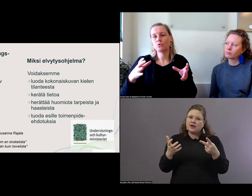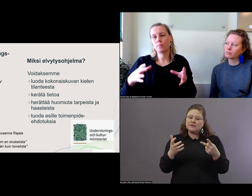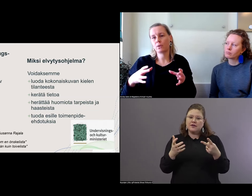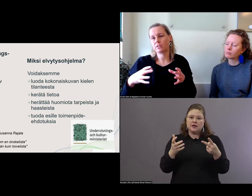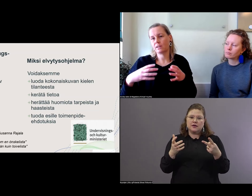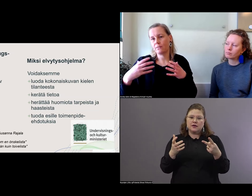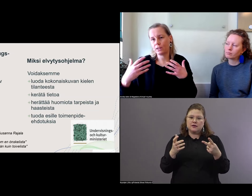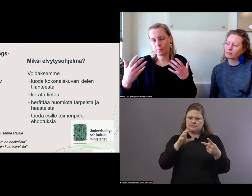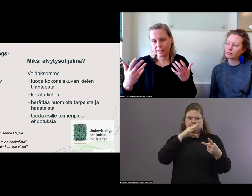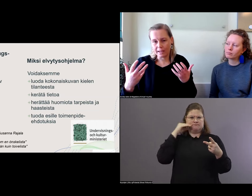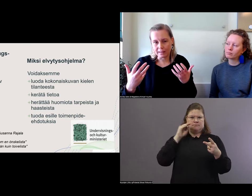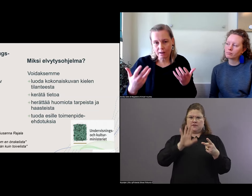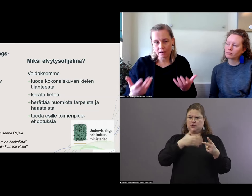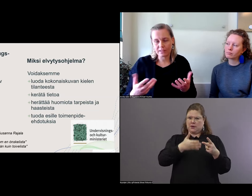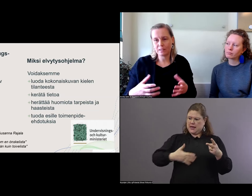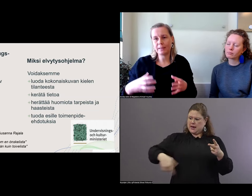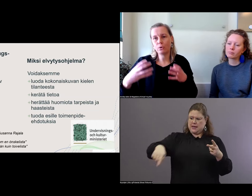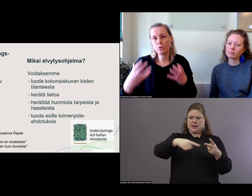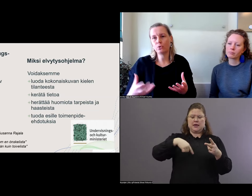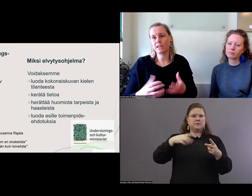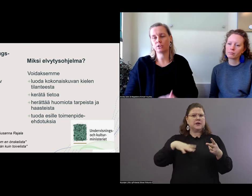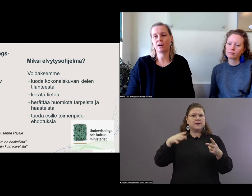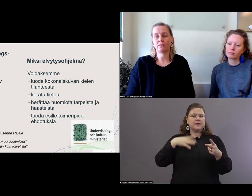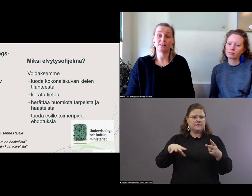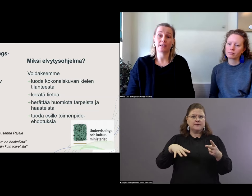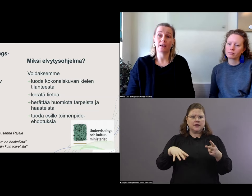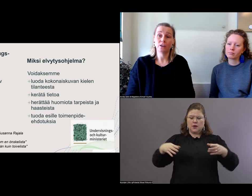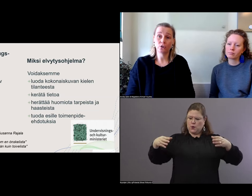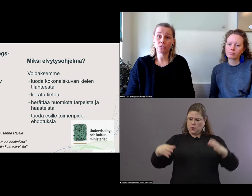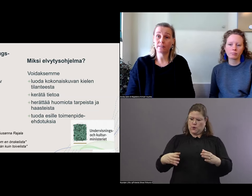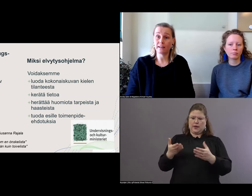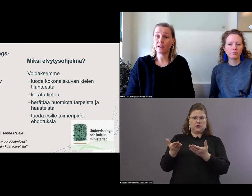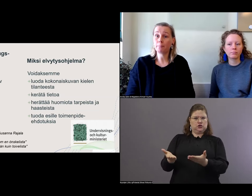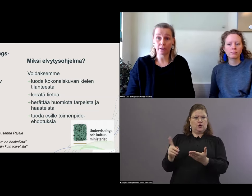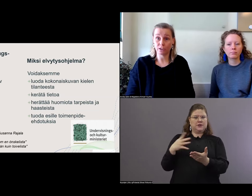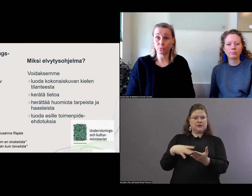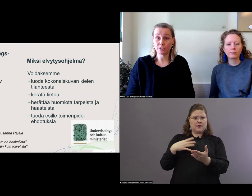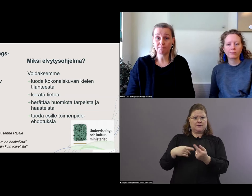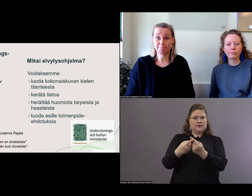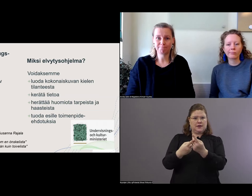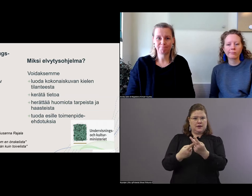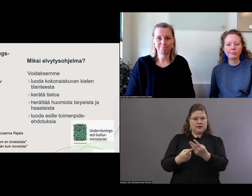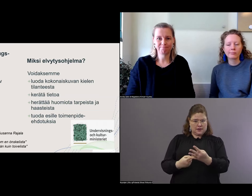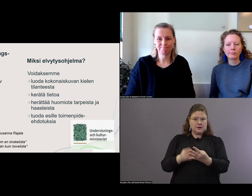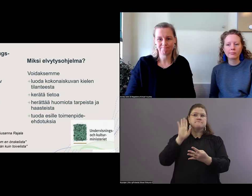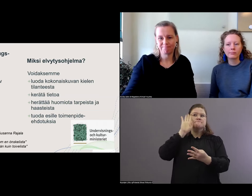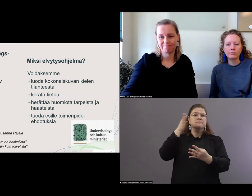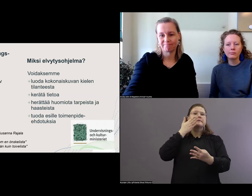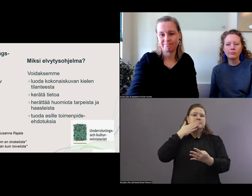mitä suomenruotsalainen viittomakieli tarvitsisi, mitä yhteisö tarvitsee, jotta tilanne parantuisi.